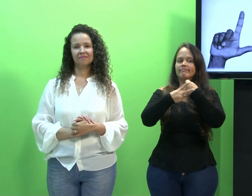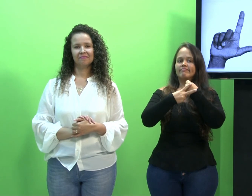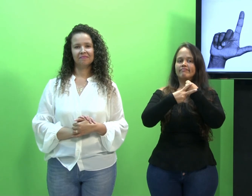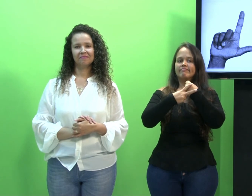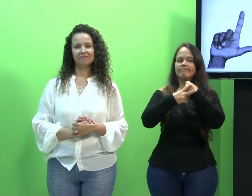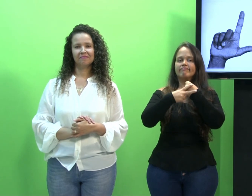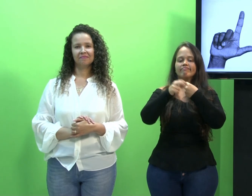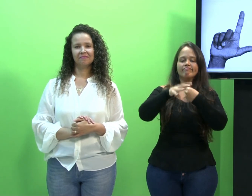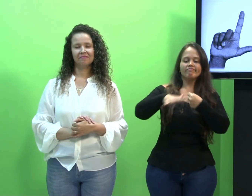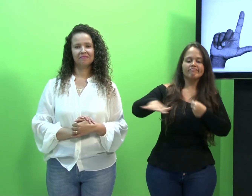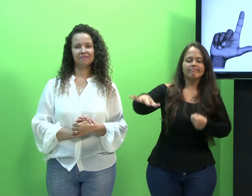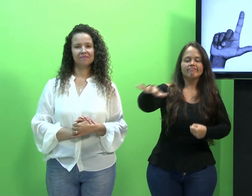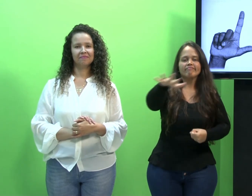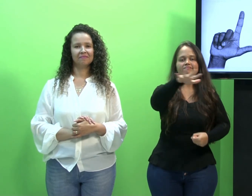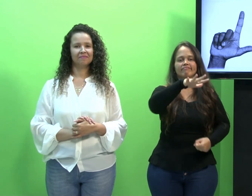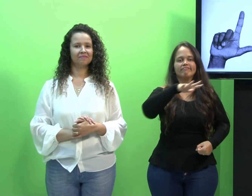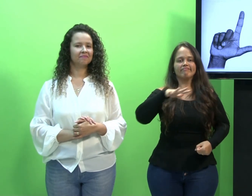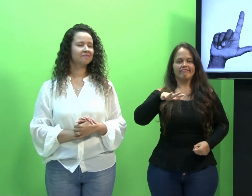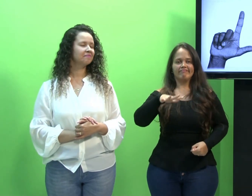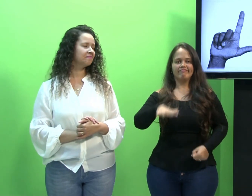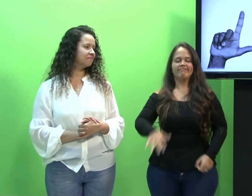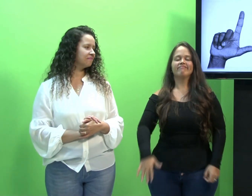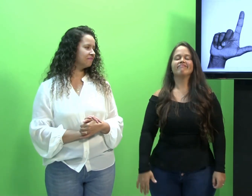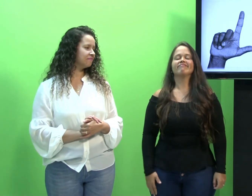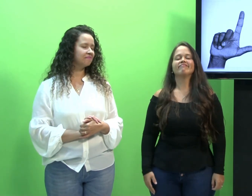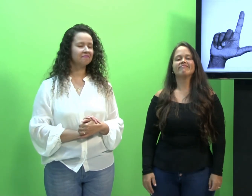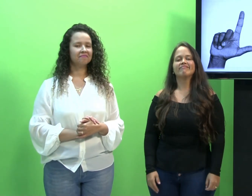e verbos espaciais.